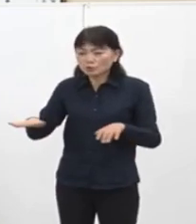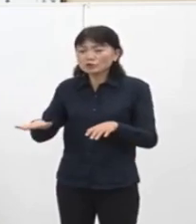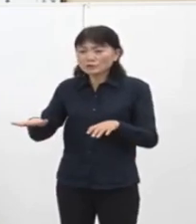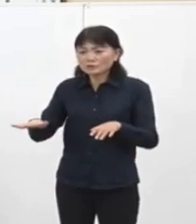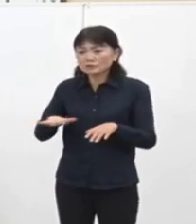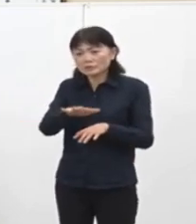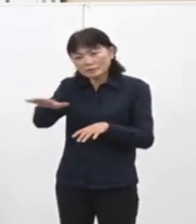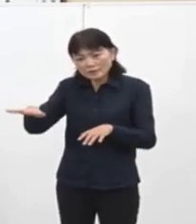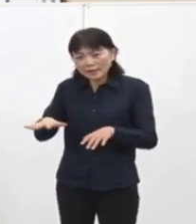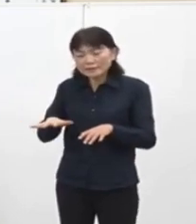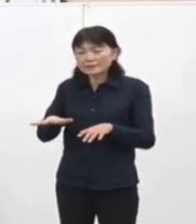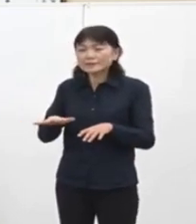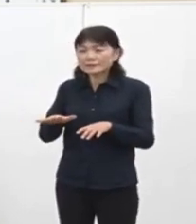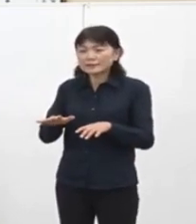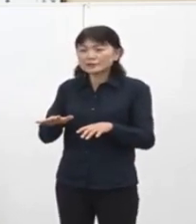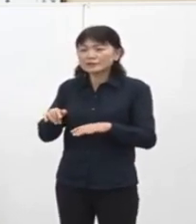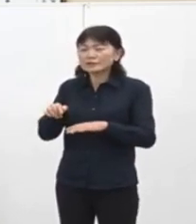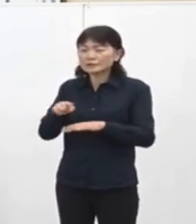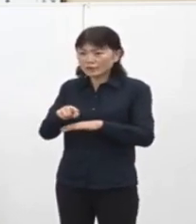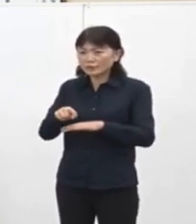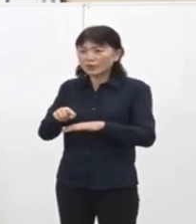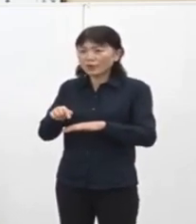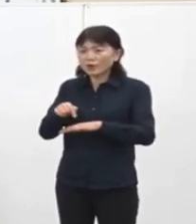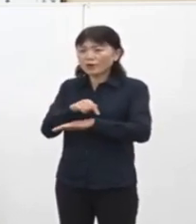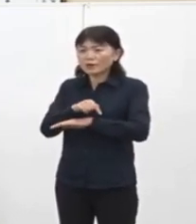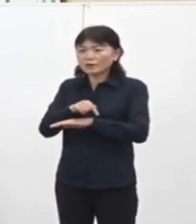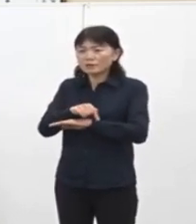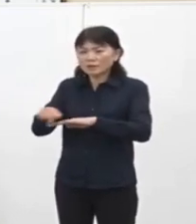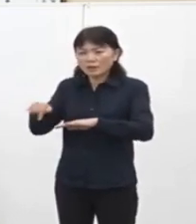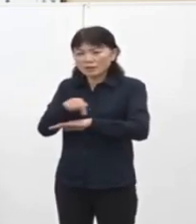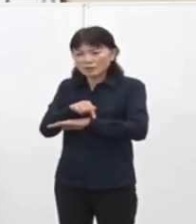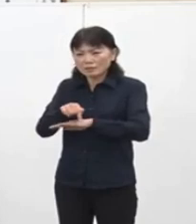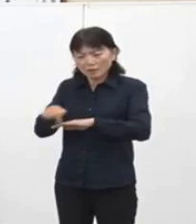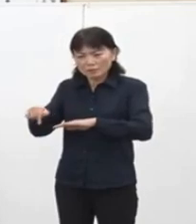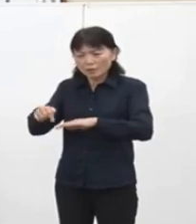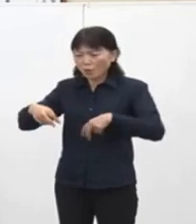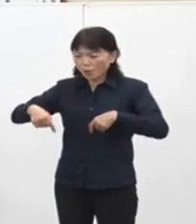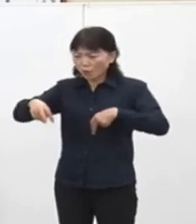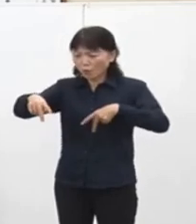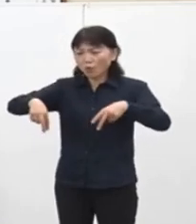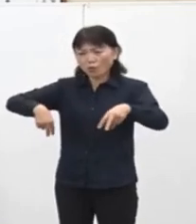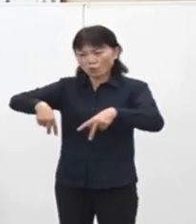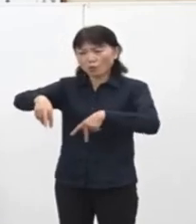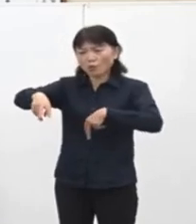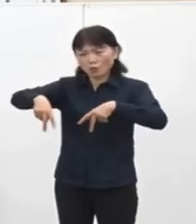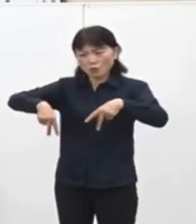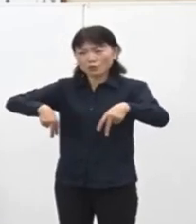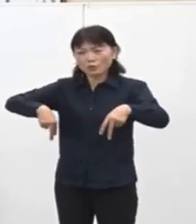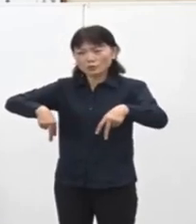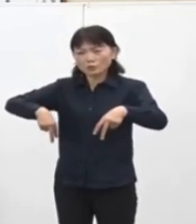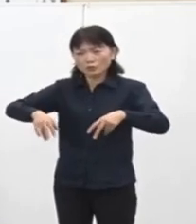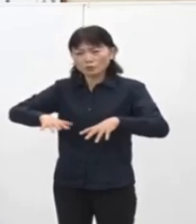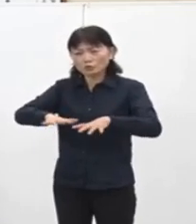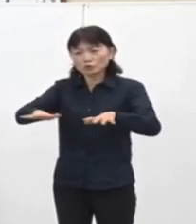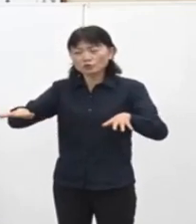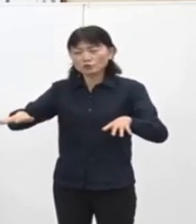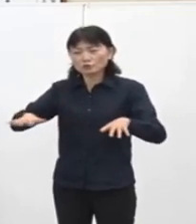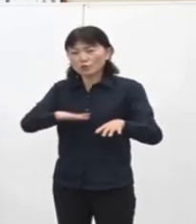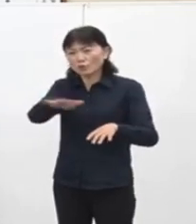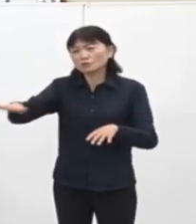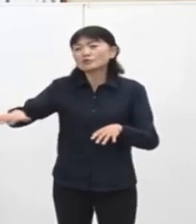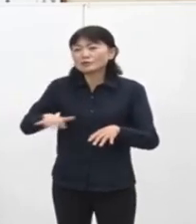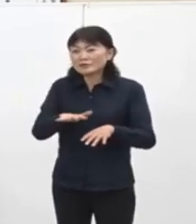いただけますでしょうか。 長堀通りから北側の速度の歩行空間化の、まず